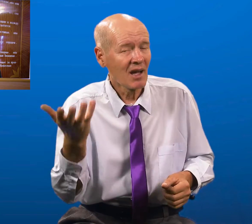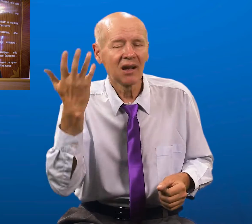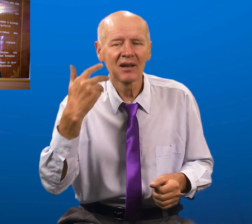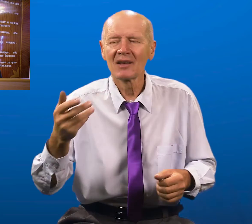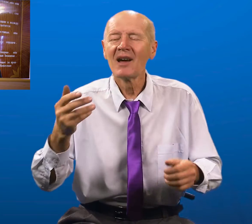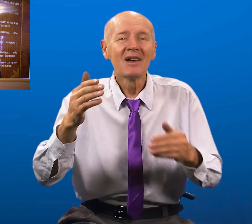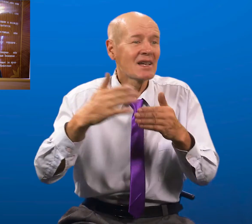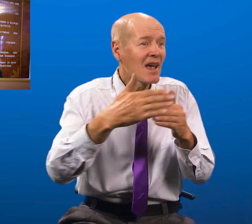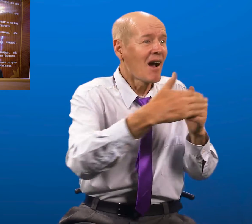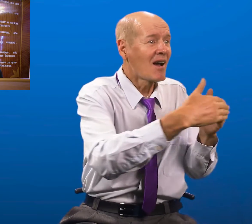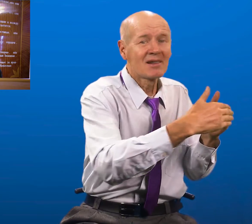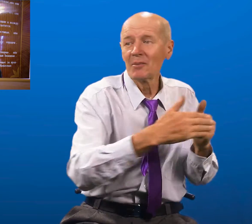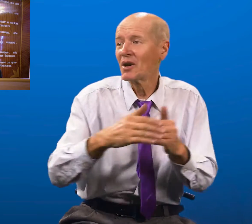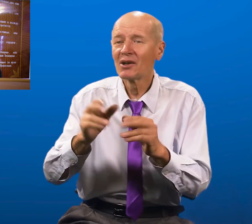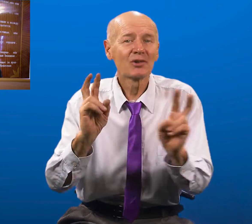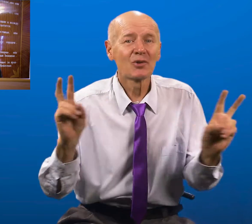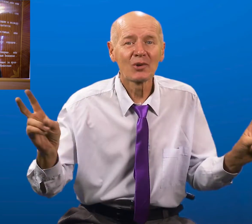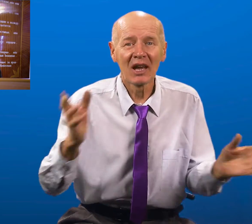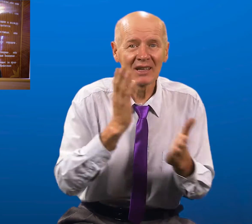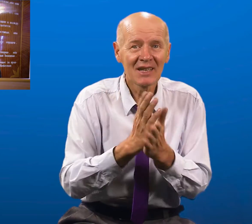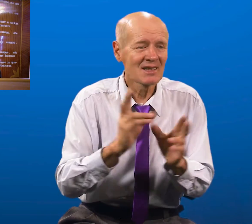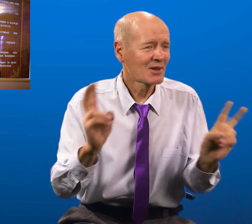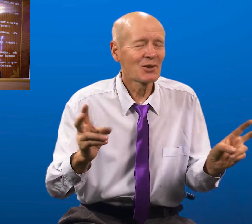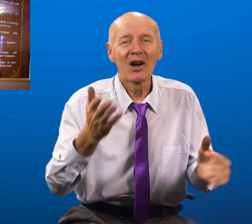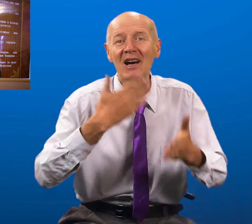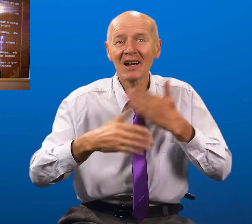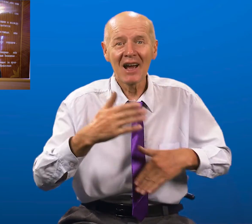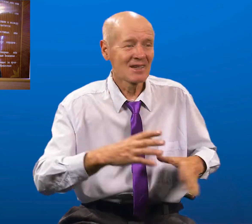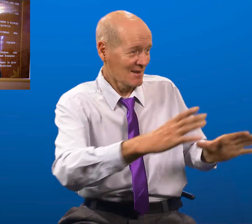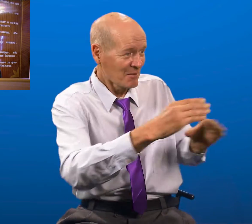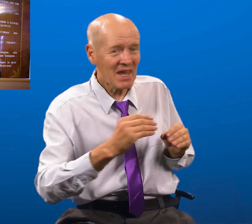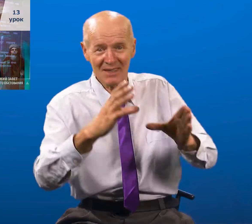когда рядом есть еще кто-то, кто может эту радость